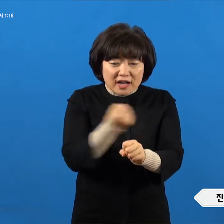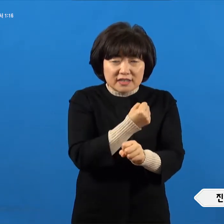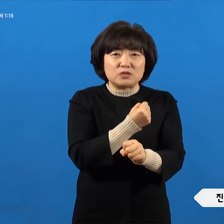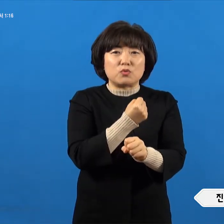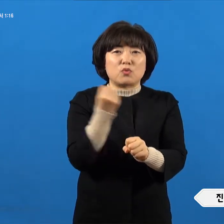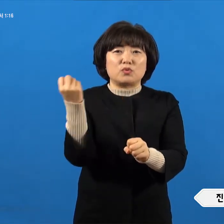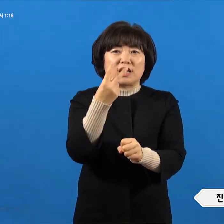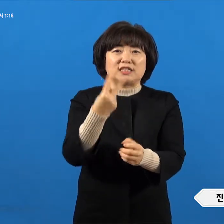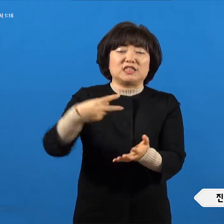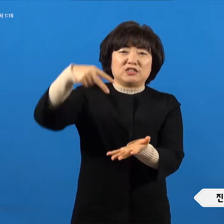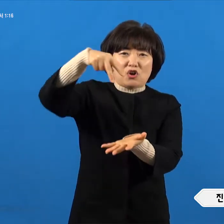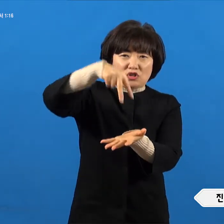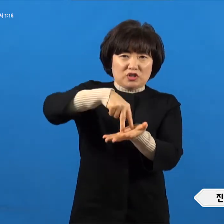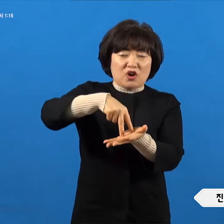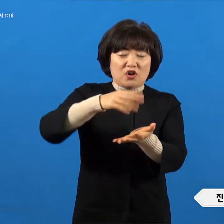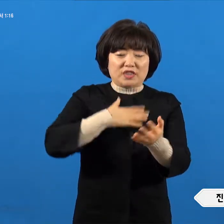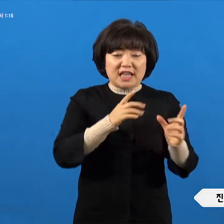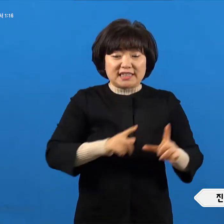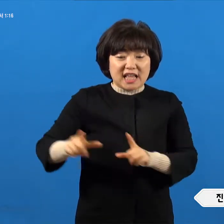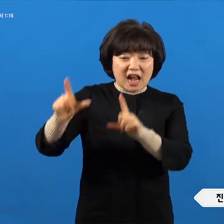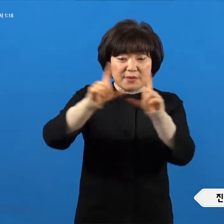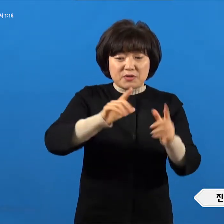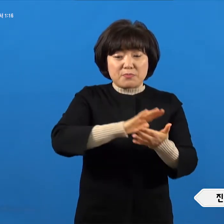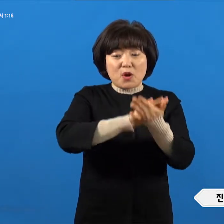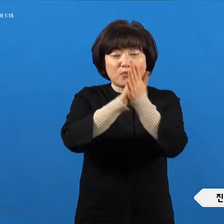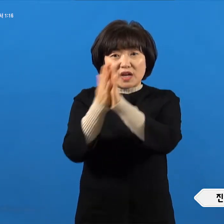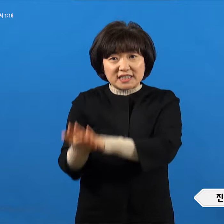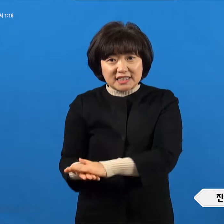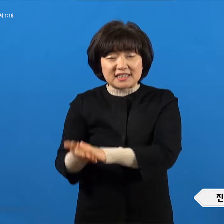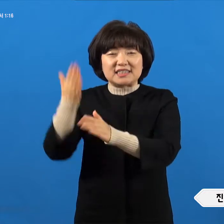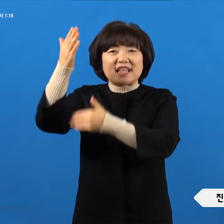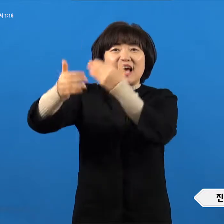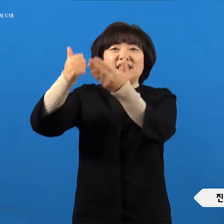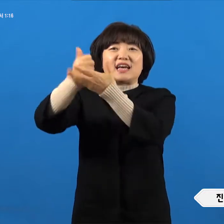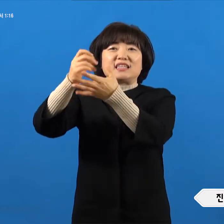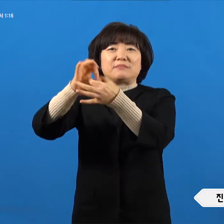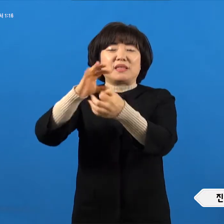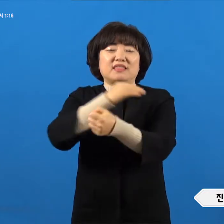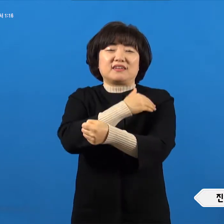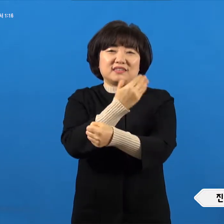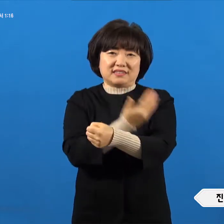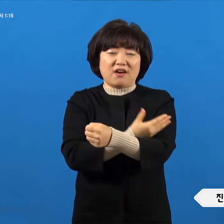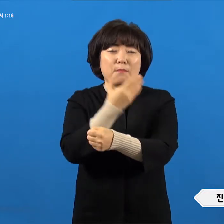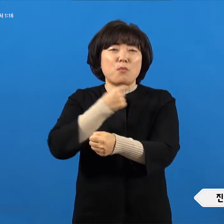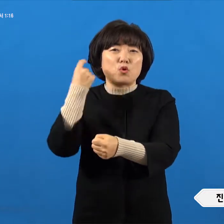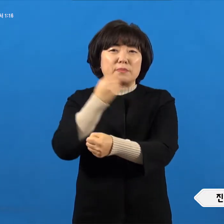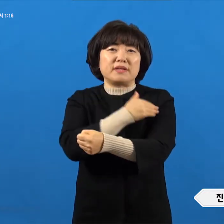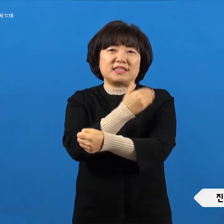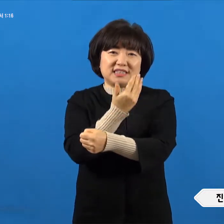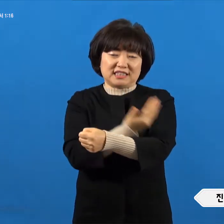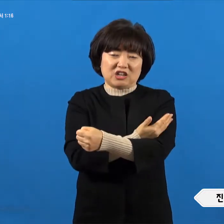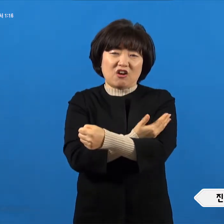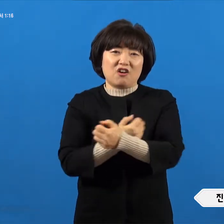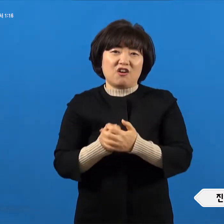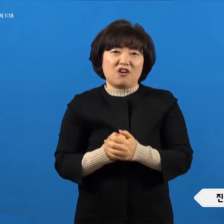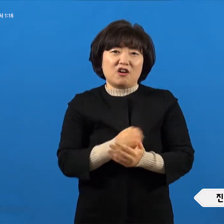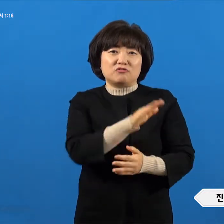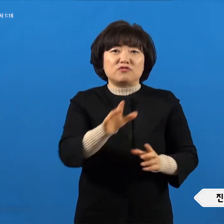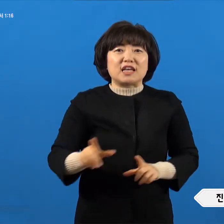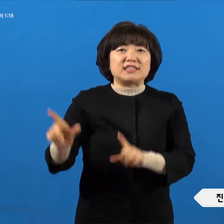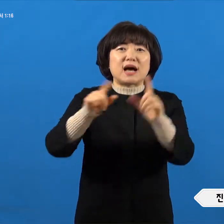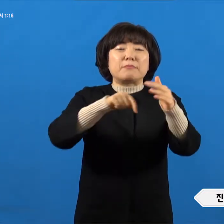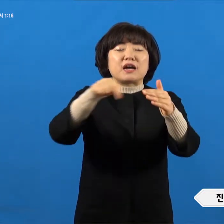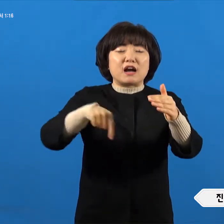서서 내 삶을 변화시키는 하나님의 능력, 복음의 능력이 우리의